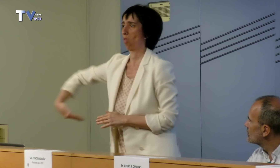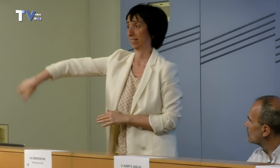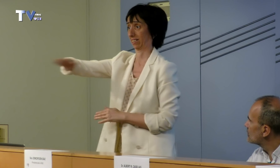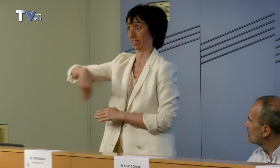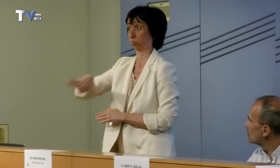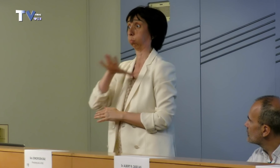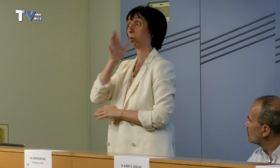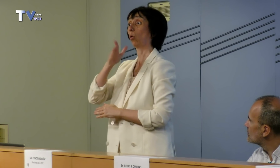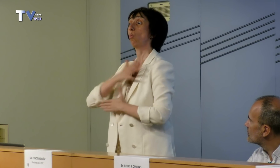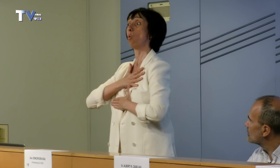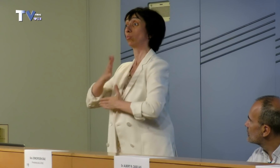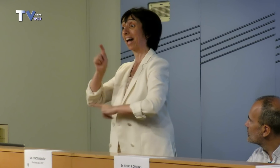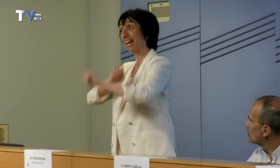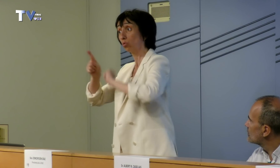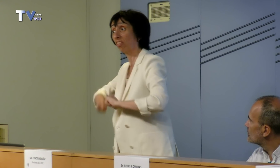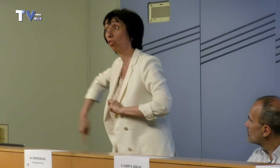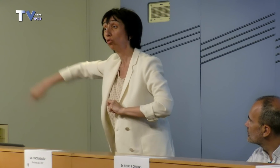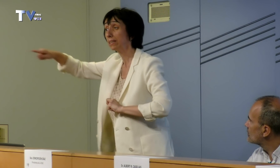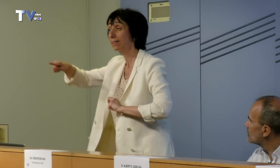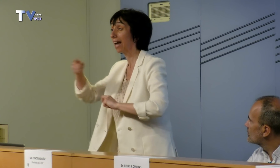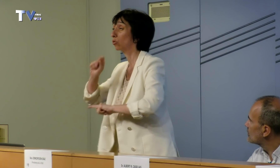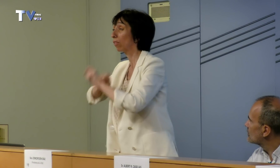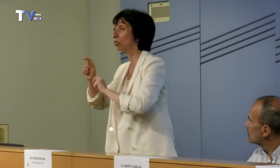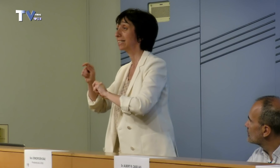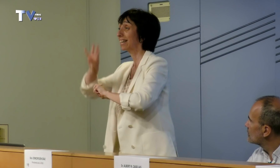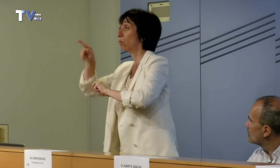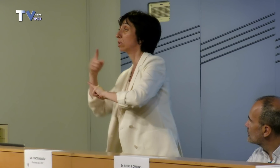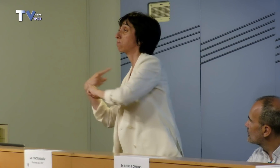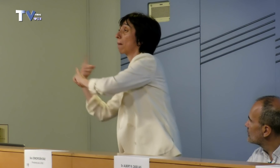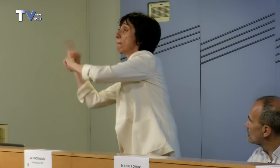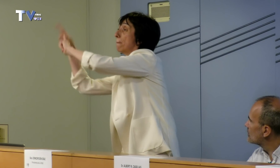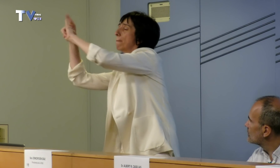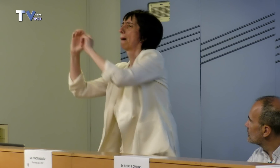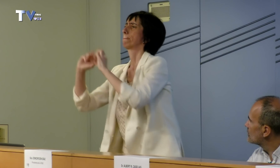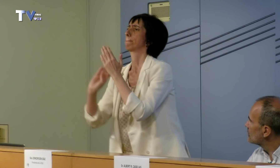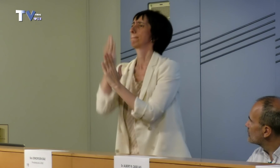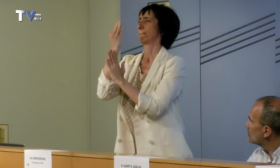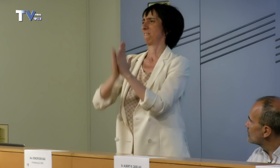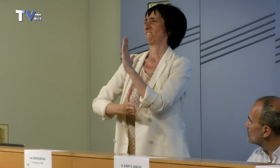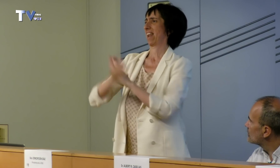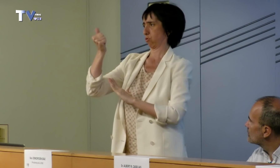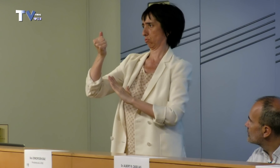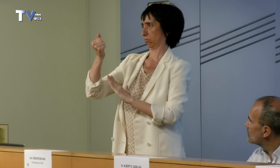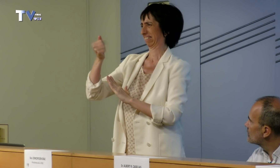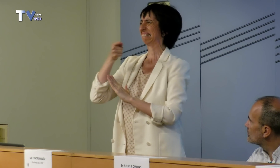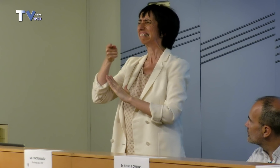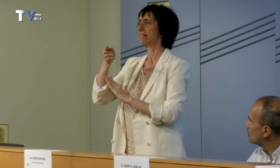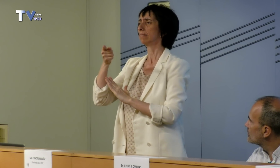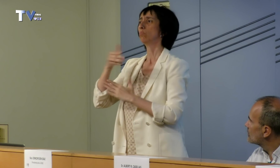celebració, motiu de tenir aquesta xarxa de federacions a tot l'estat. Hem de continuar lluitant i gràcies a